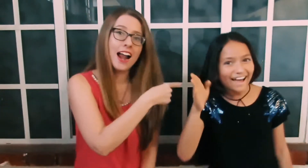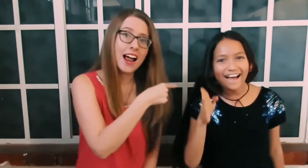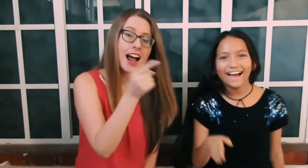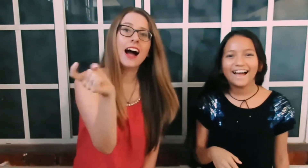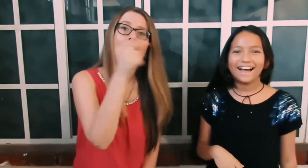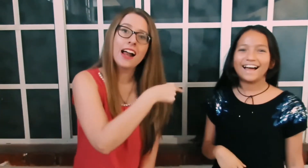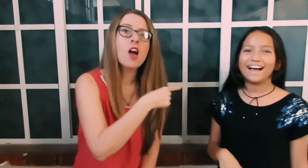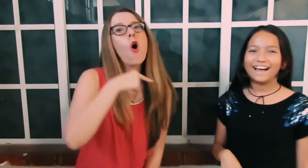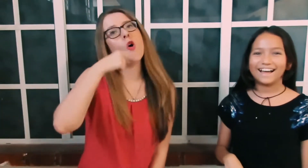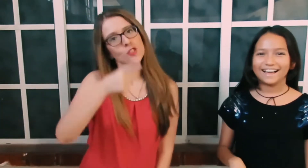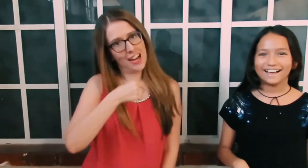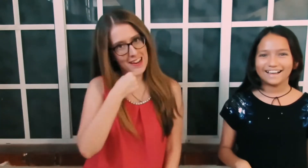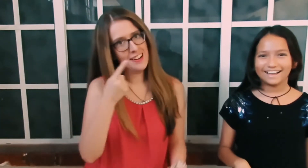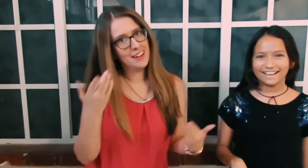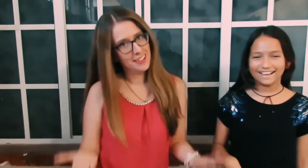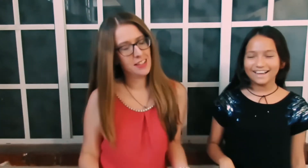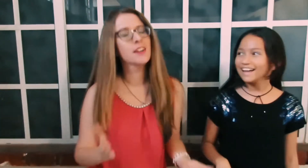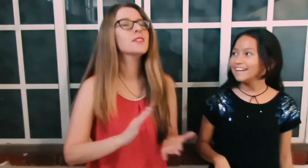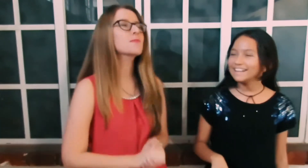Hola, ella es oyente.